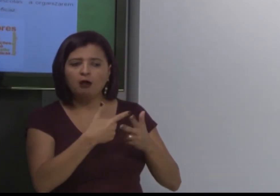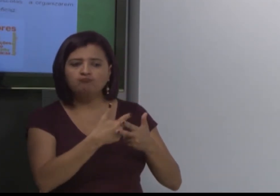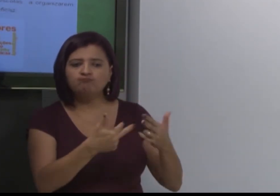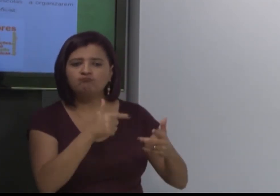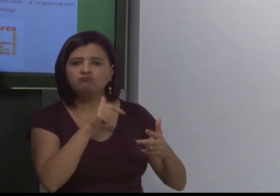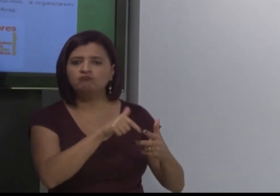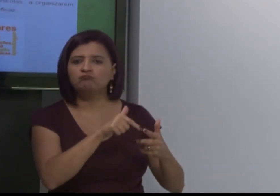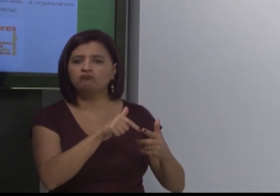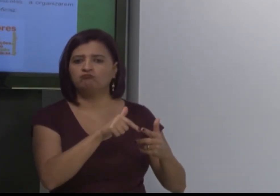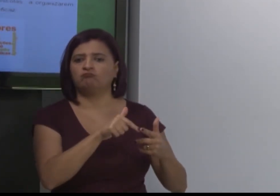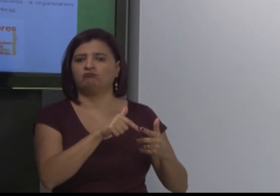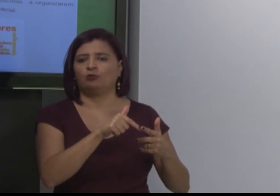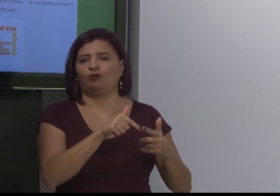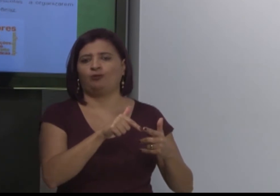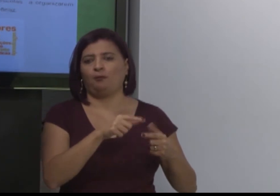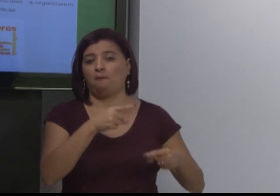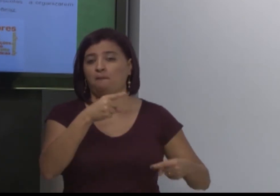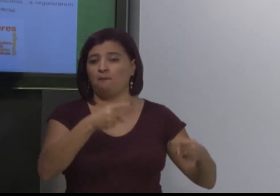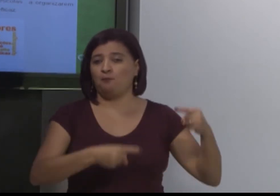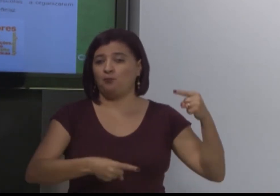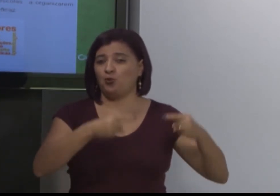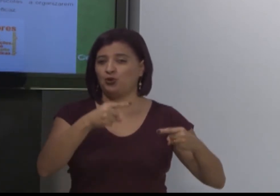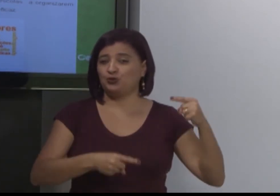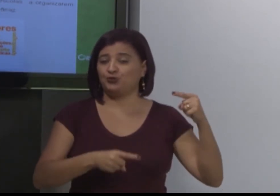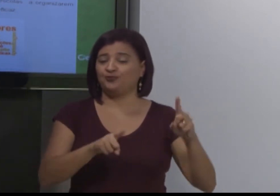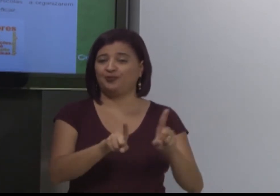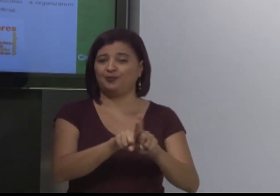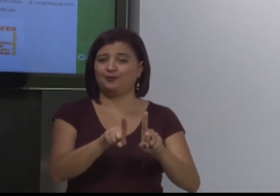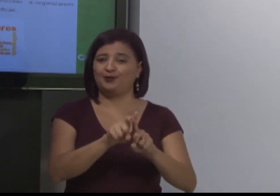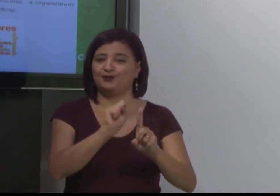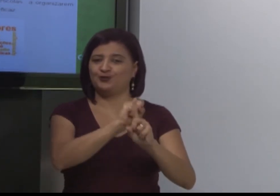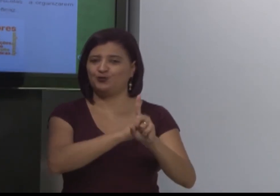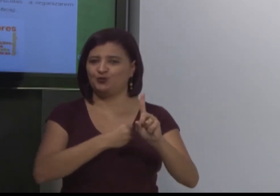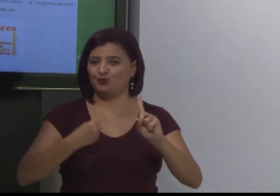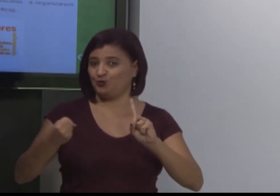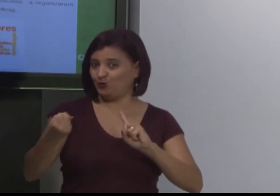O currículo, ele é um instrumento político, social.